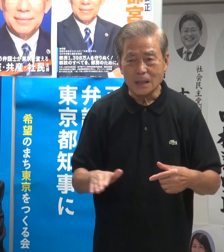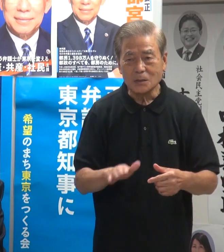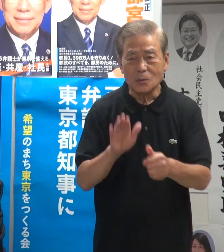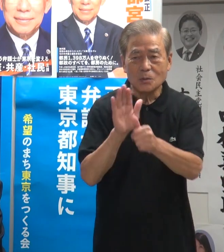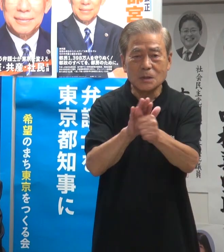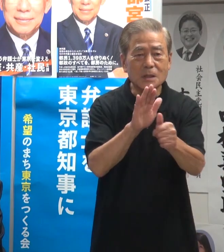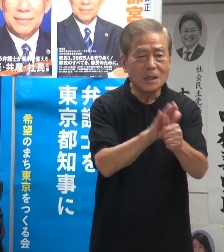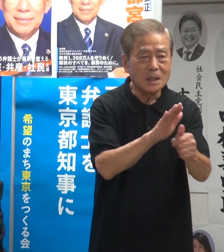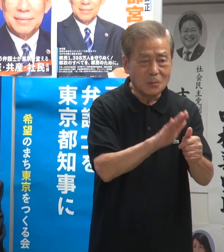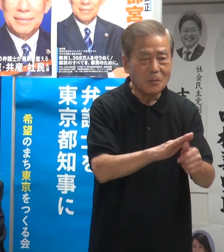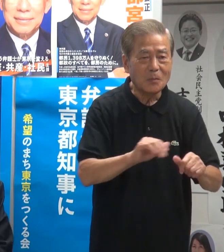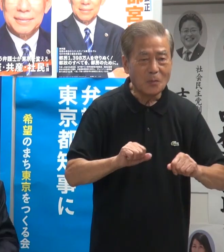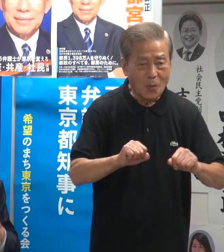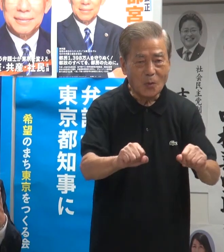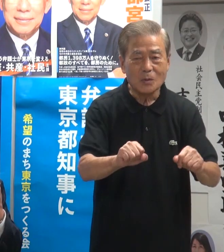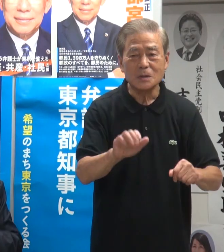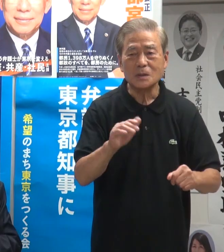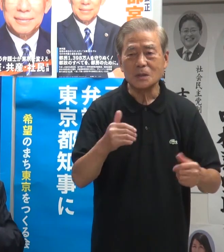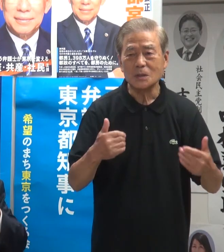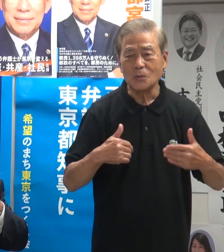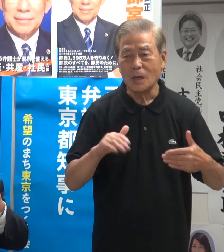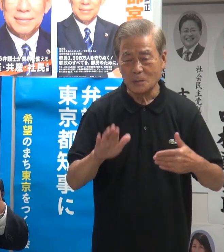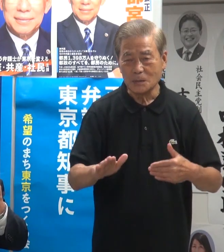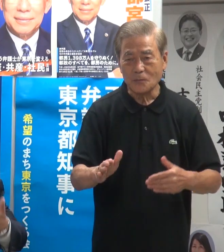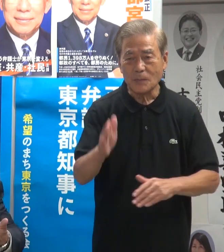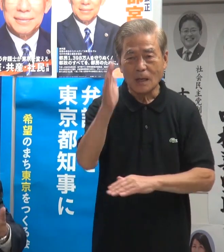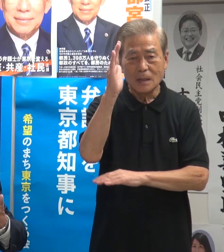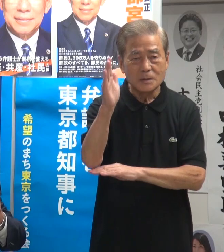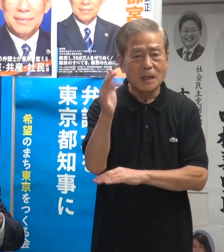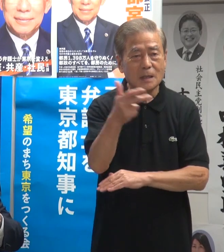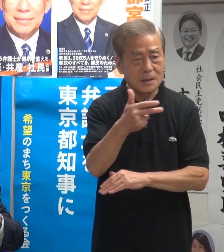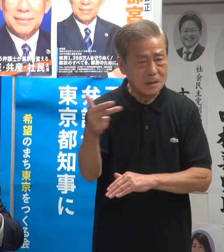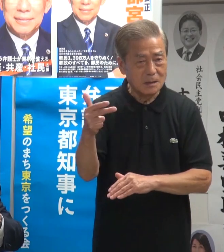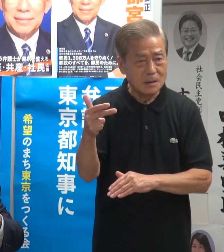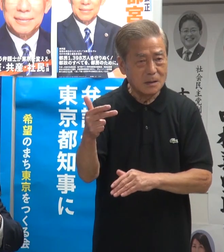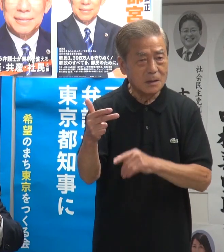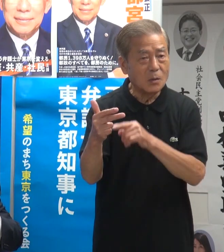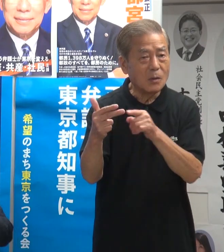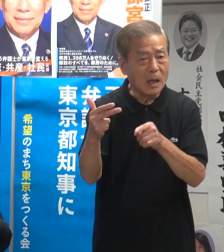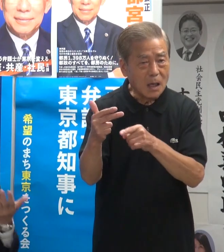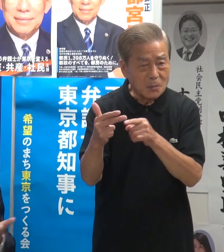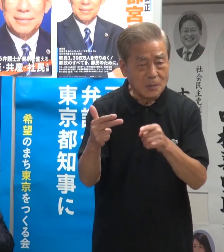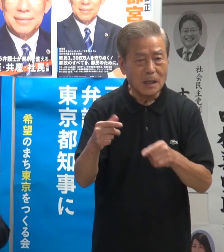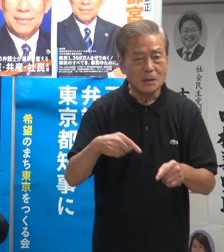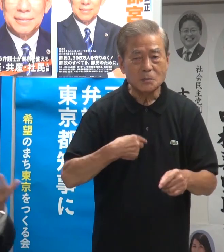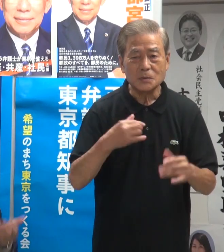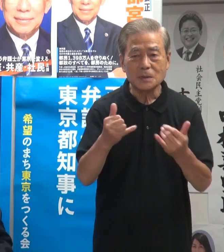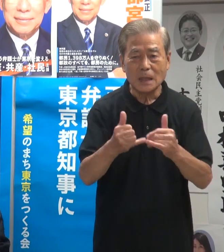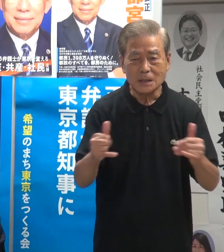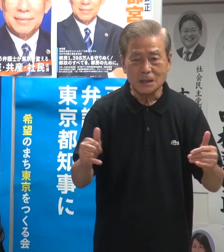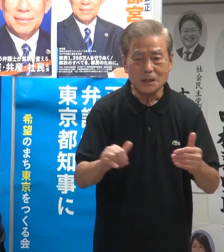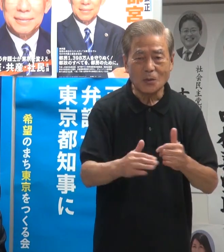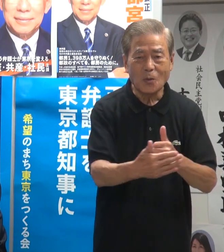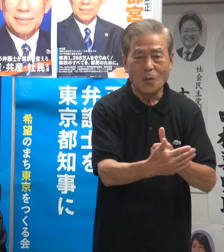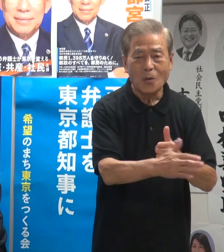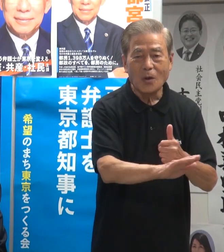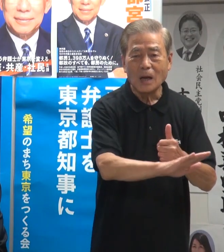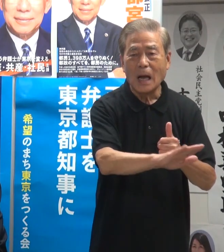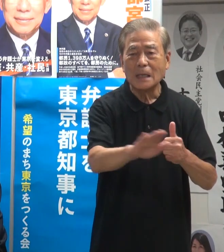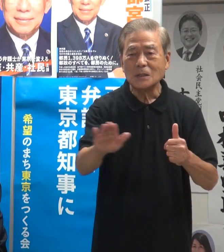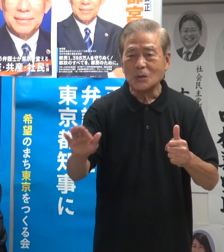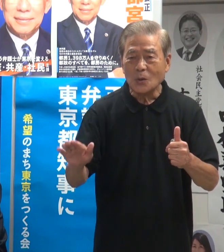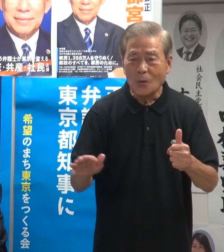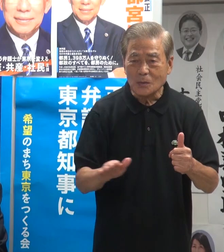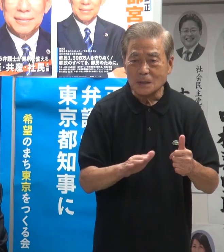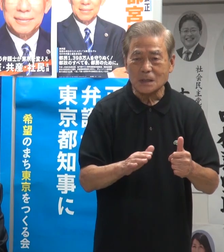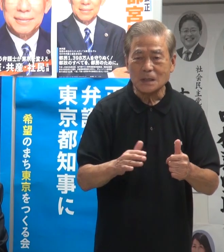るんですけど、そういう政治っていうのが自分たち の環境にですね、ものすごく影響がある